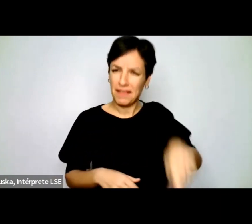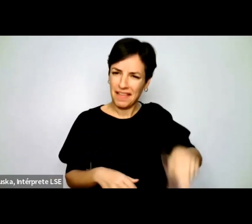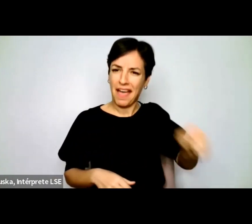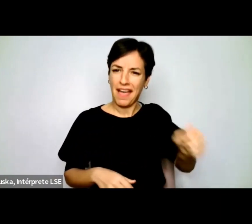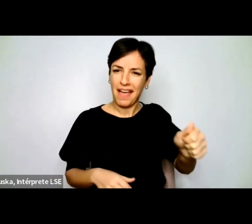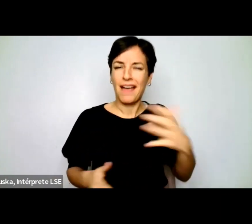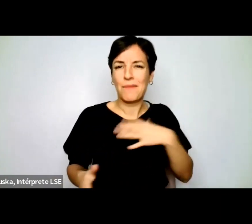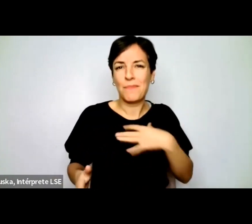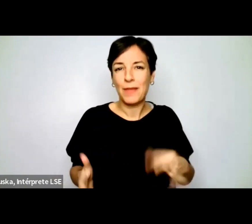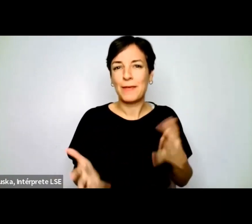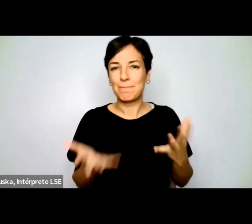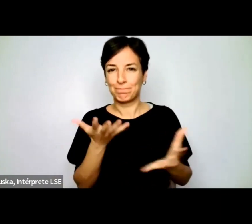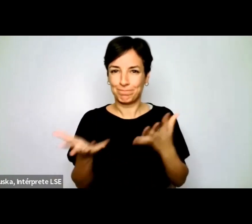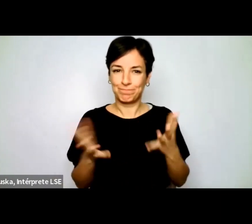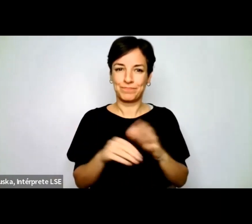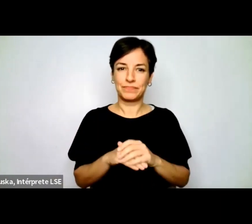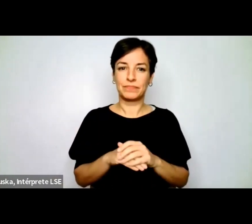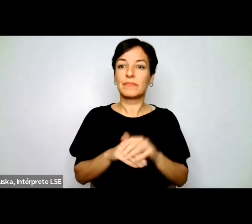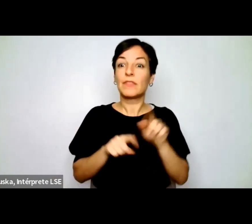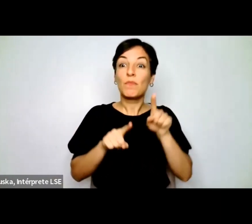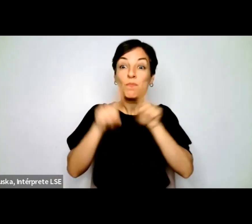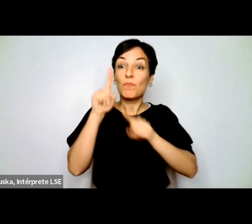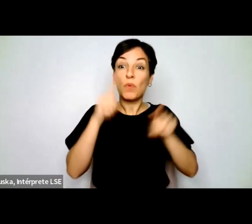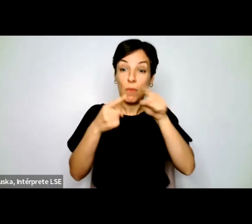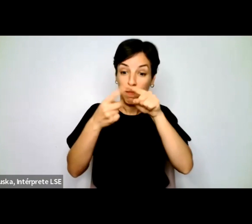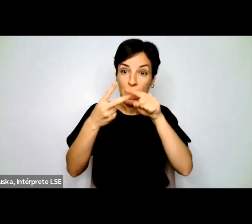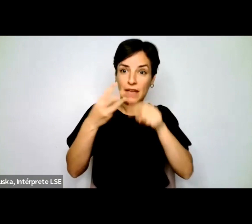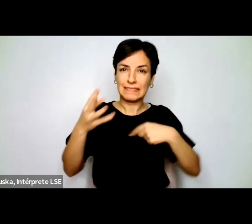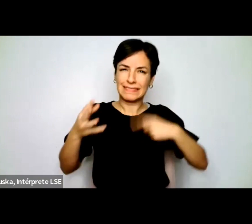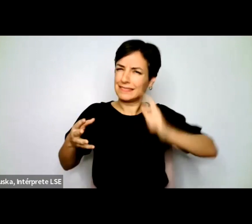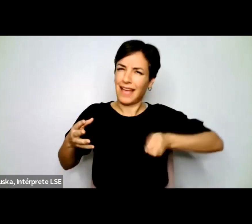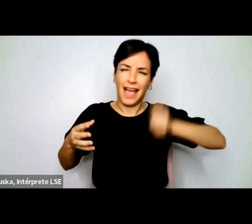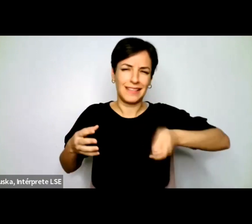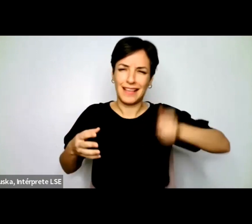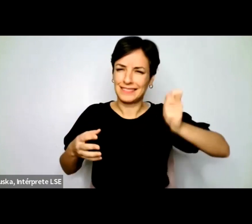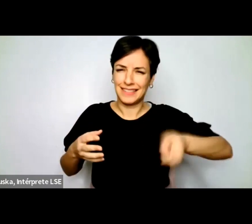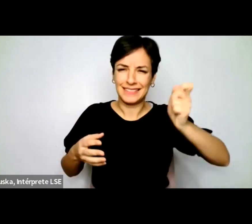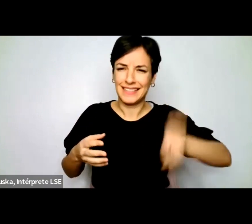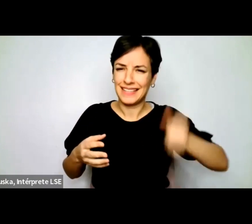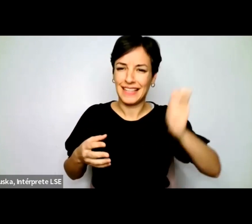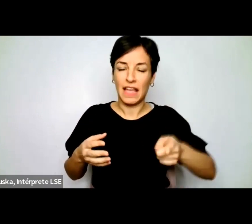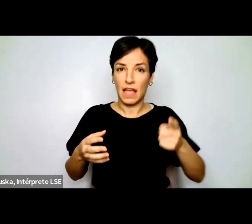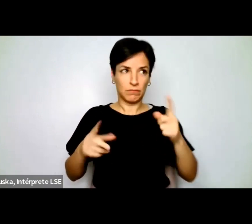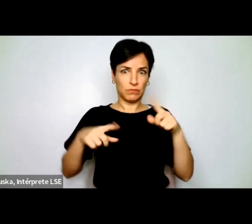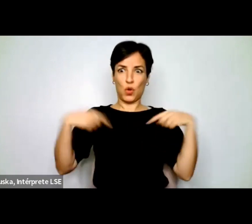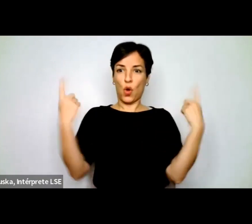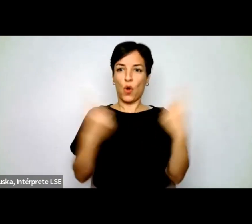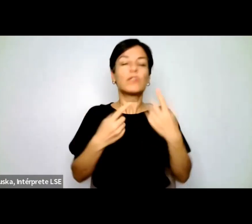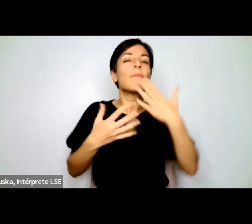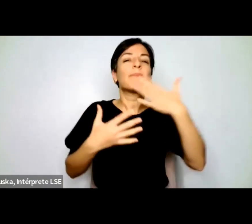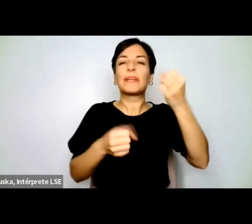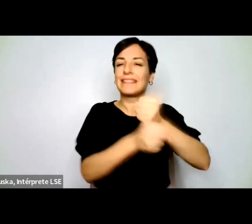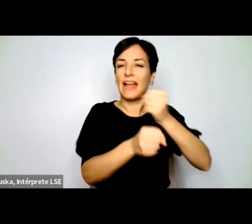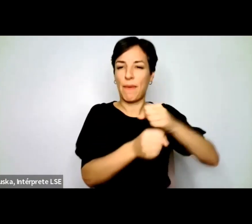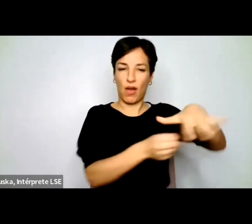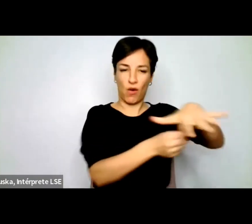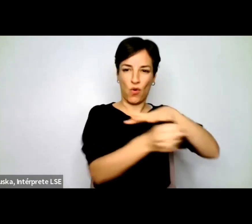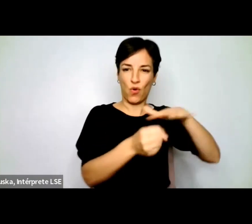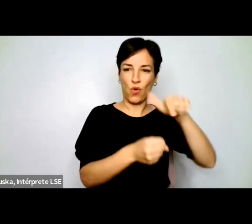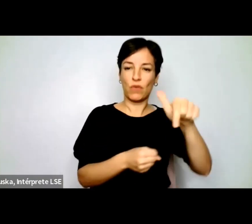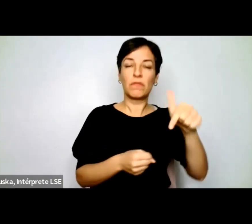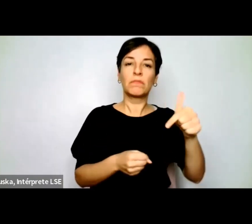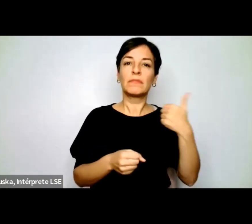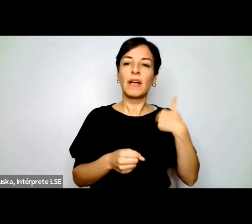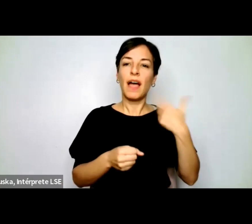fin, esos son problemas que tenemos cotidianamente y todos en el trabajo. Hay una